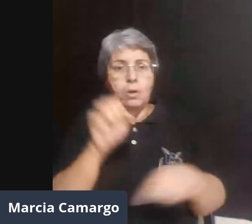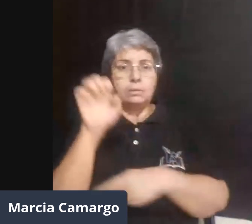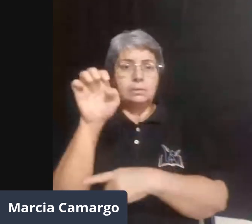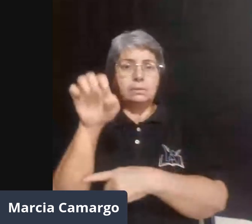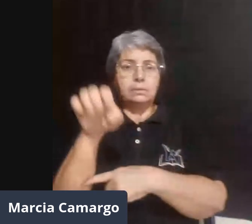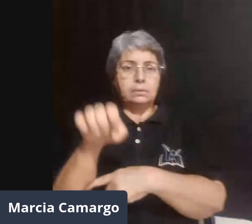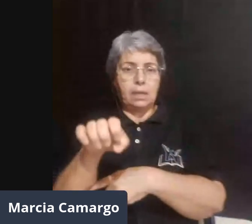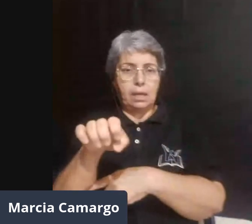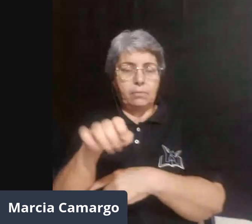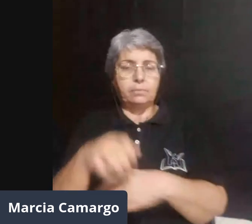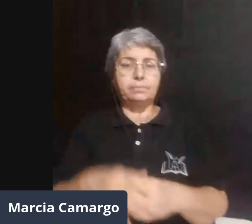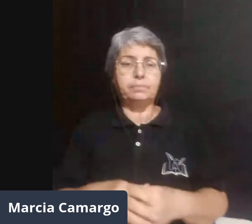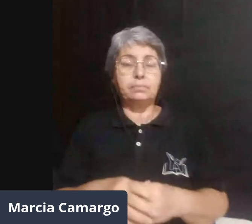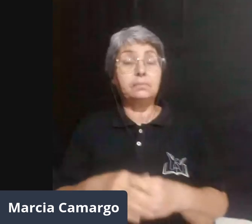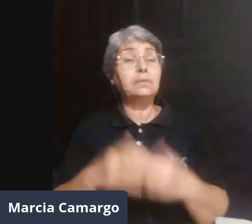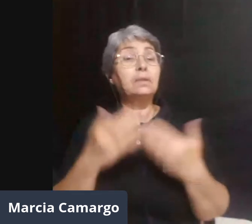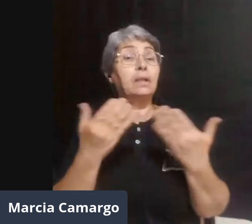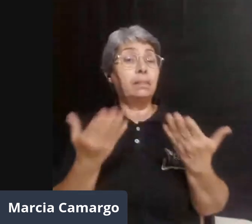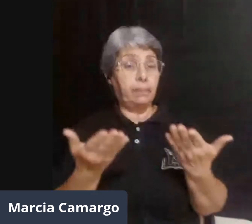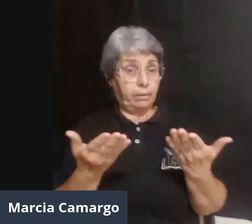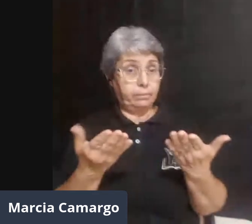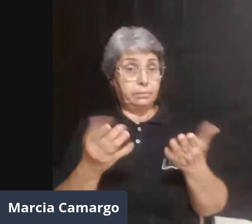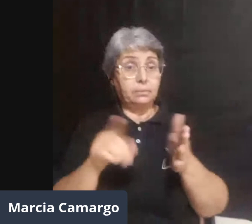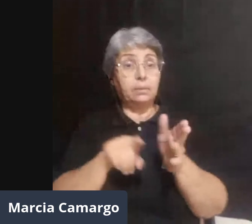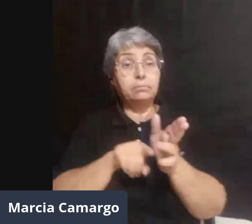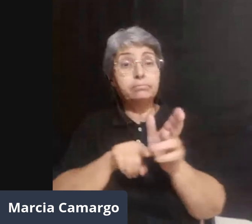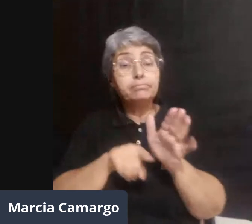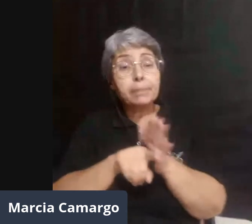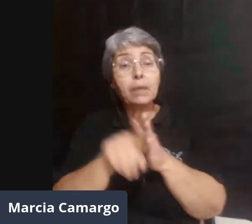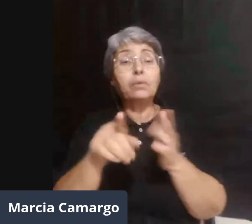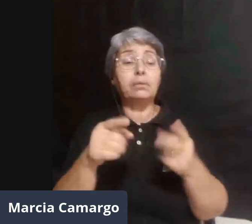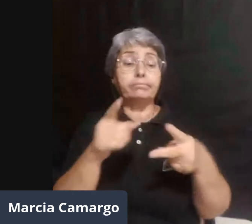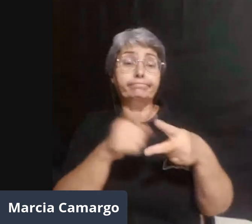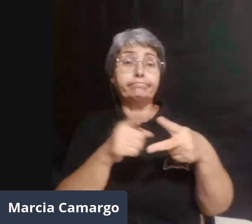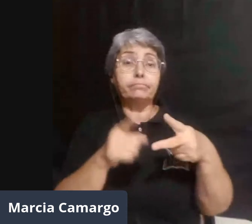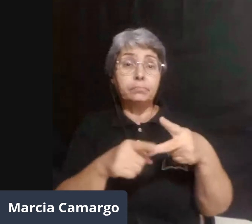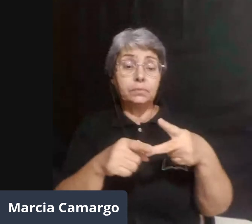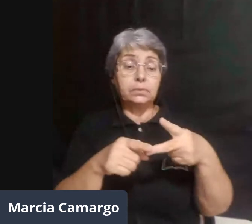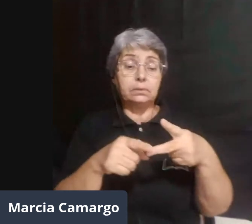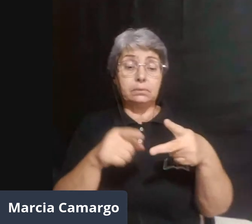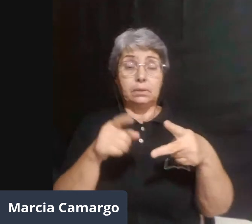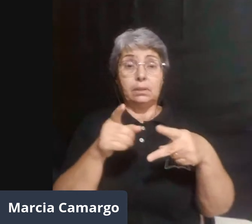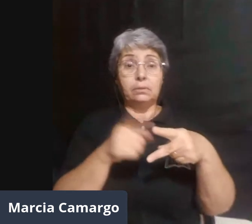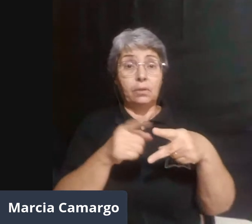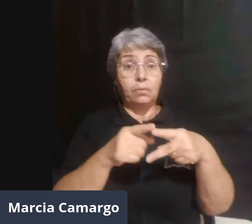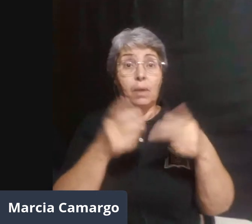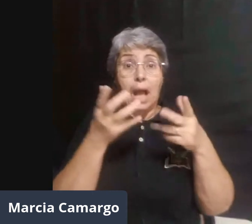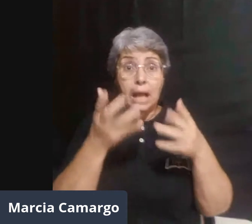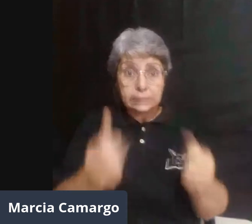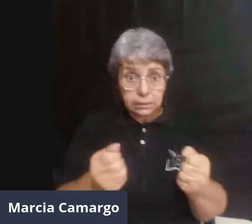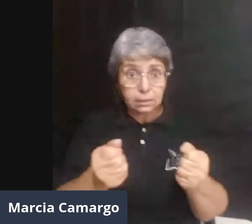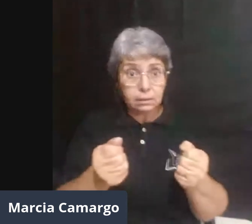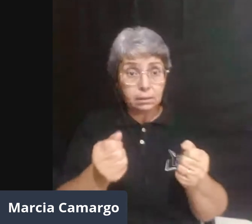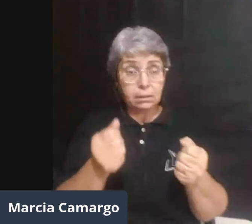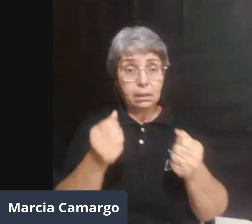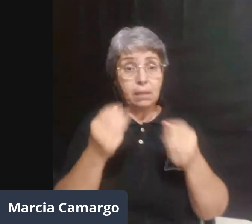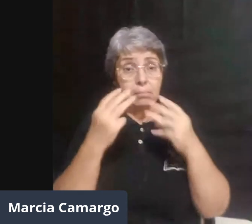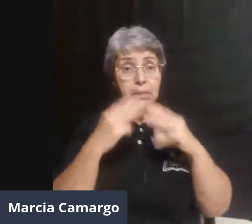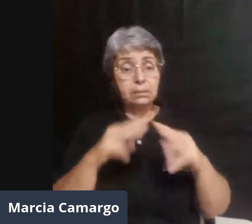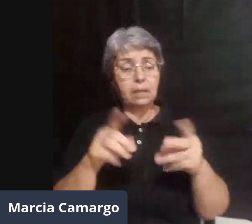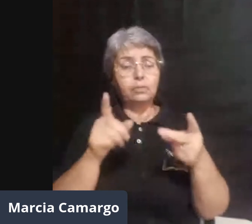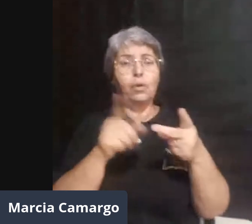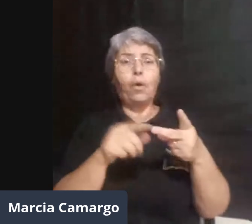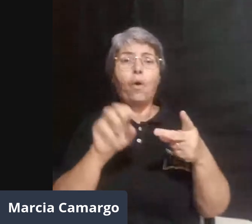a questão é, nós vamos aceitar a nossa história ou nós apedrejaremos Estevãos? Que Deus nos